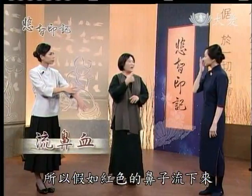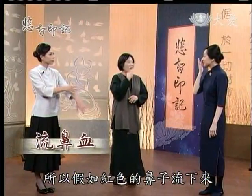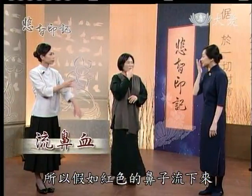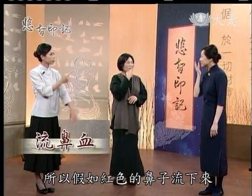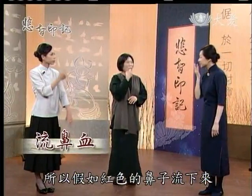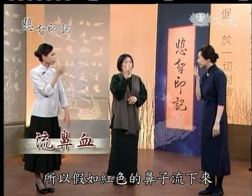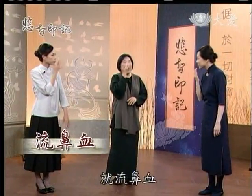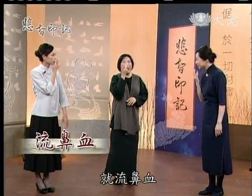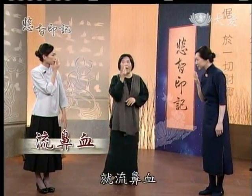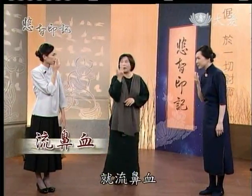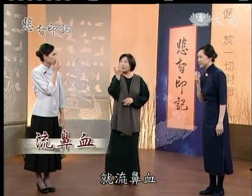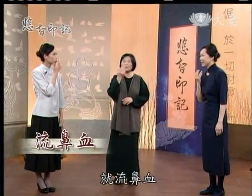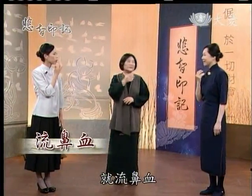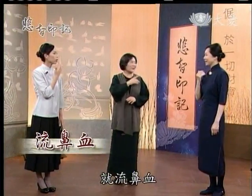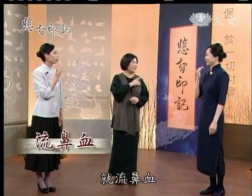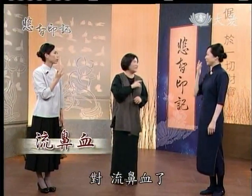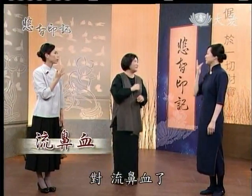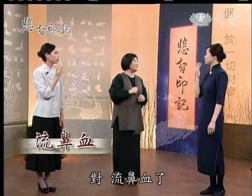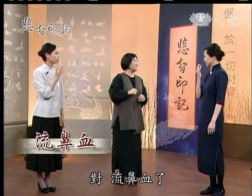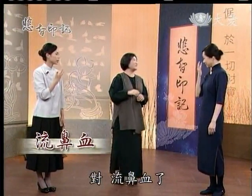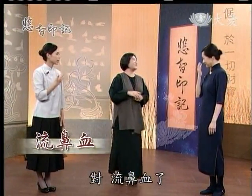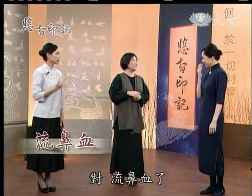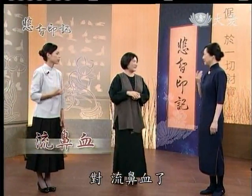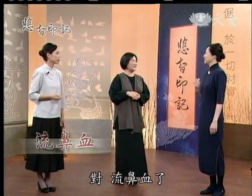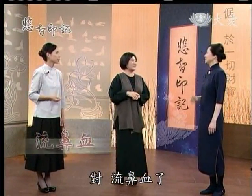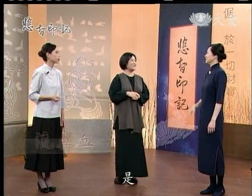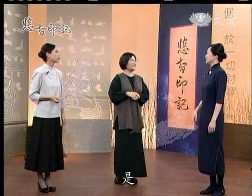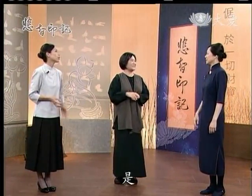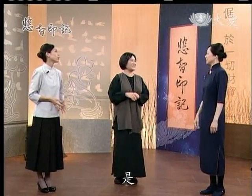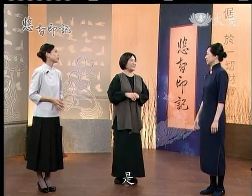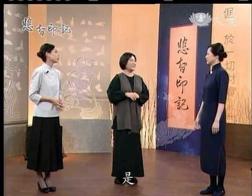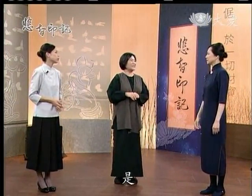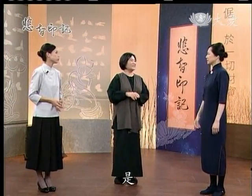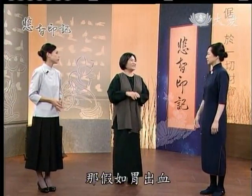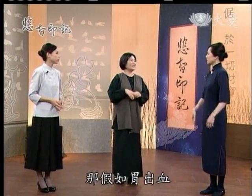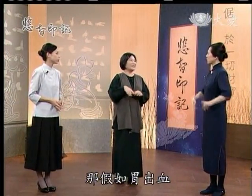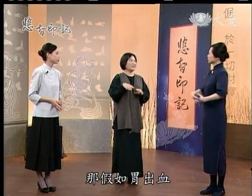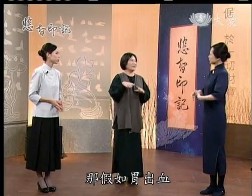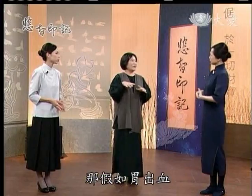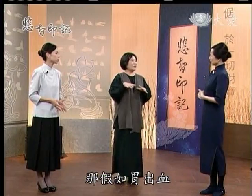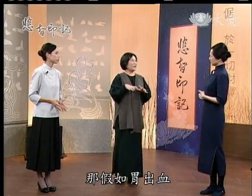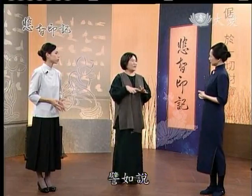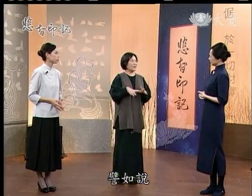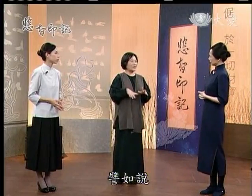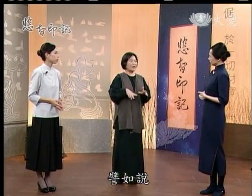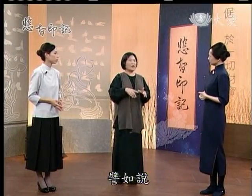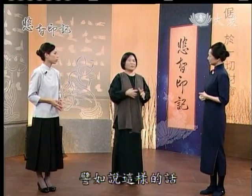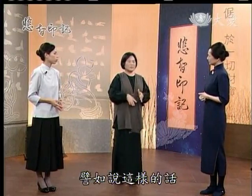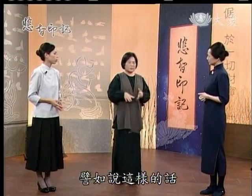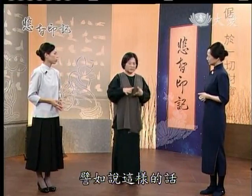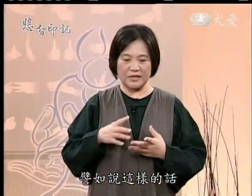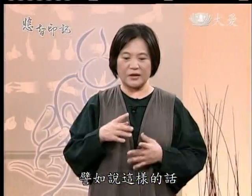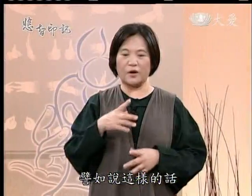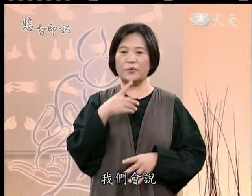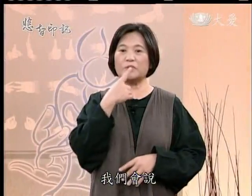的鼻子流下来就流鼻血， 流鼻血， 流鼻血了， 对对对，是是是， 那只要胃出血呢？譬如说， 比如说这样的话，我们会